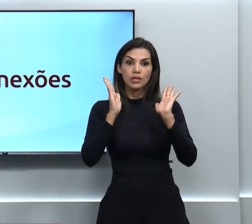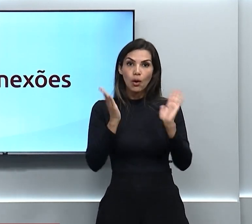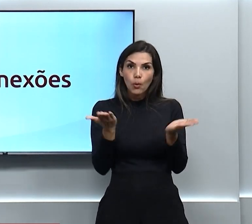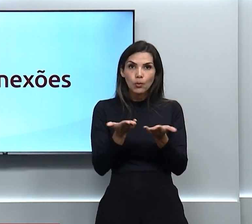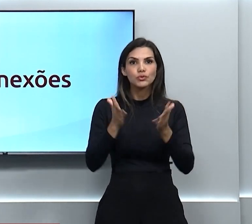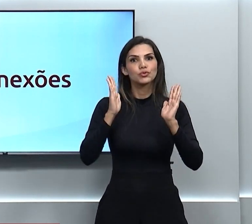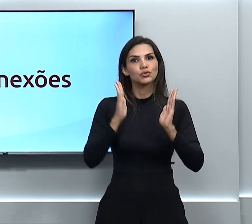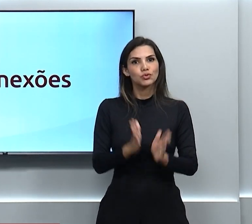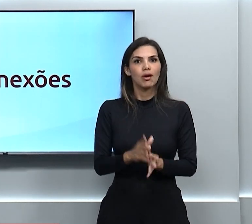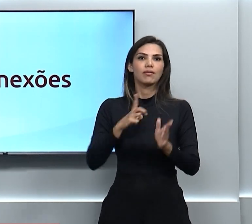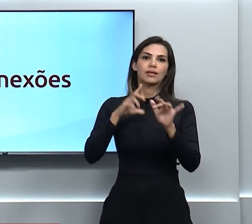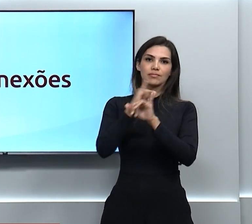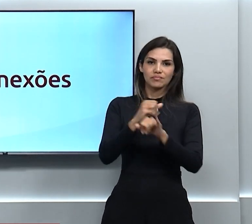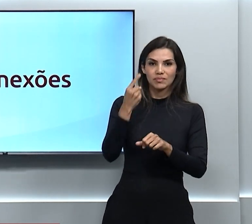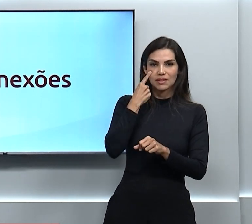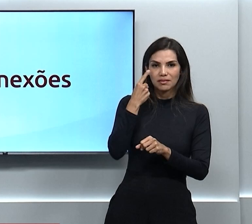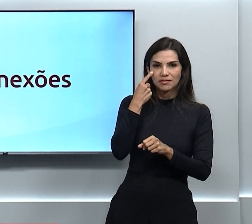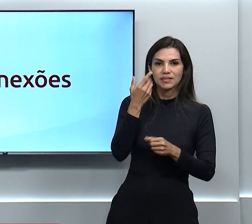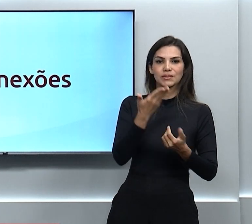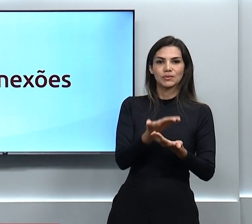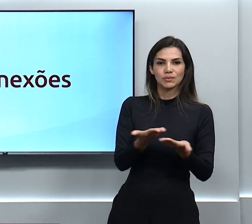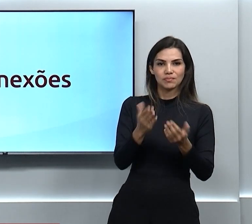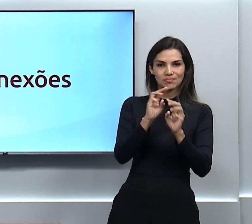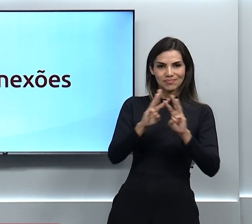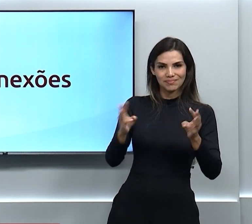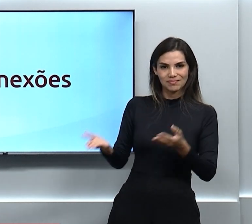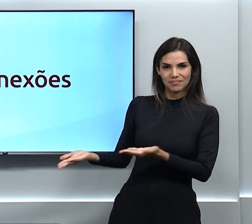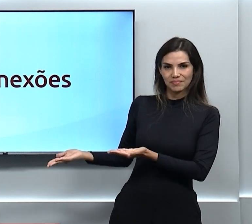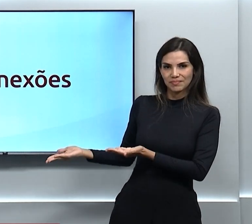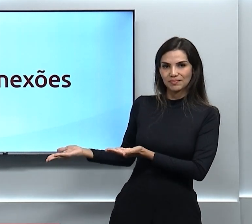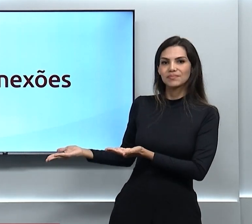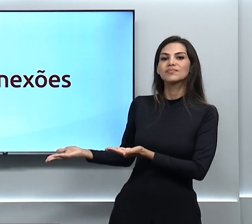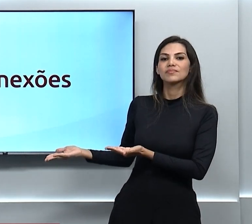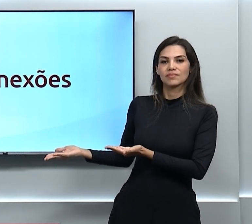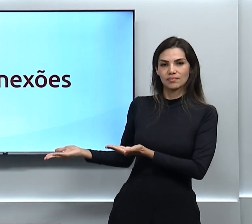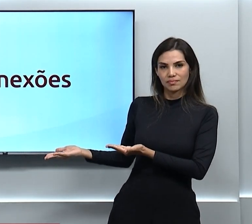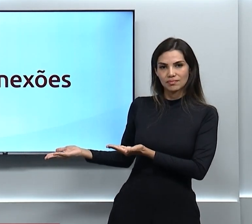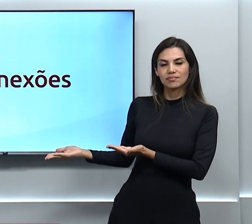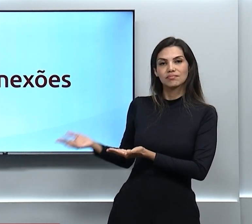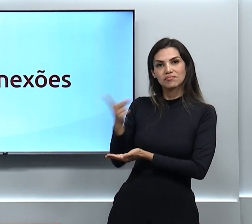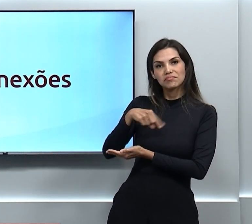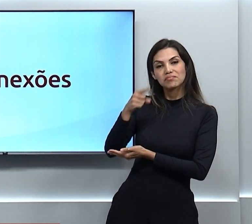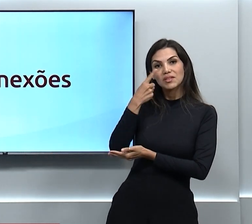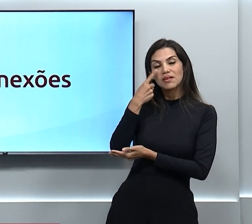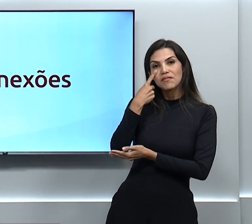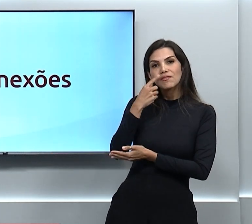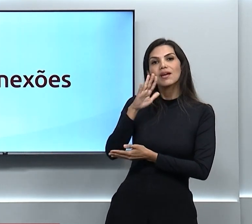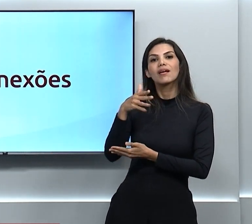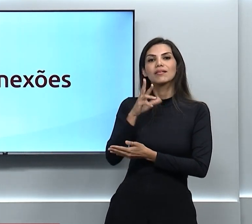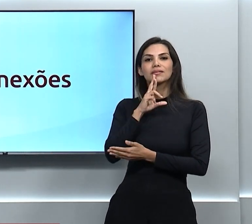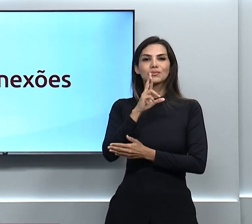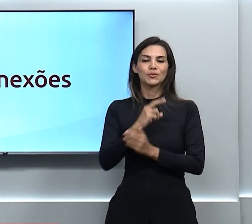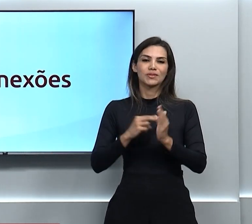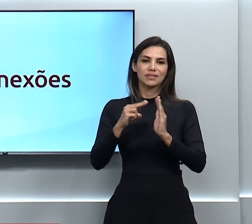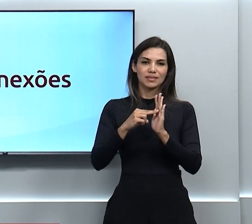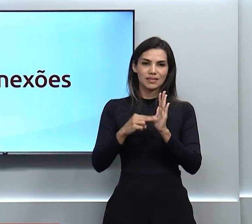Enem. Tá vendo esse site aqui embaixo? É onde você tem acesso às inscrições no Sisu.